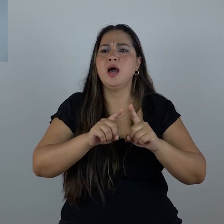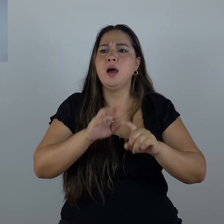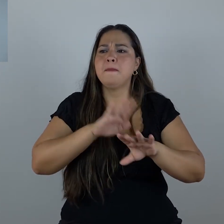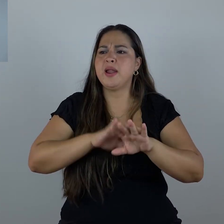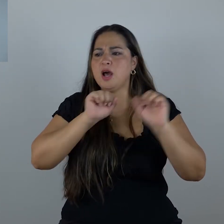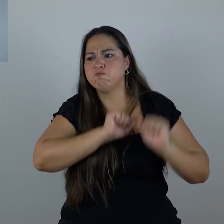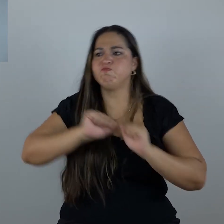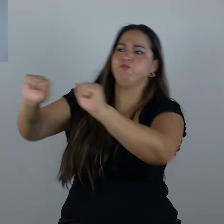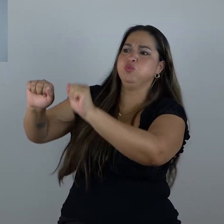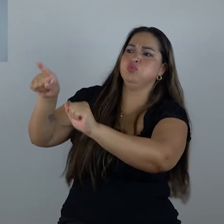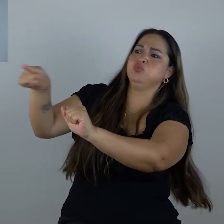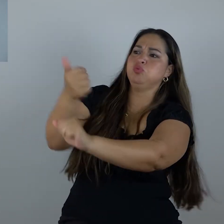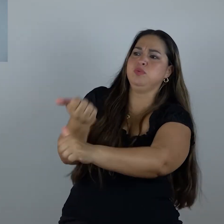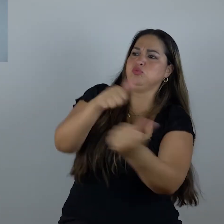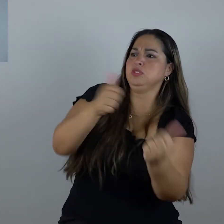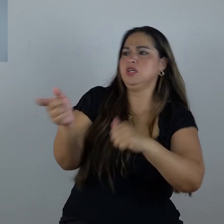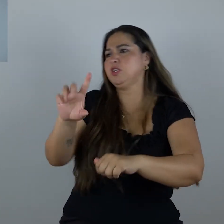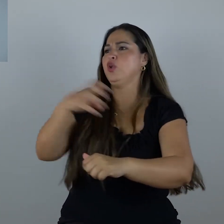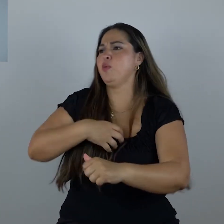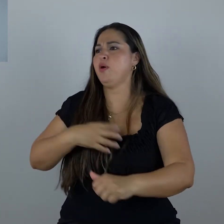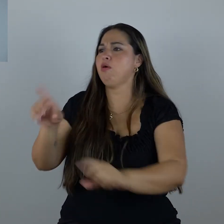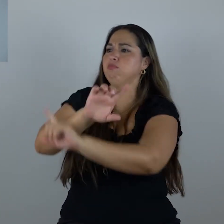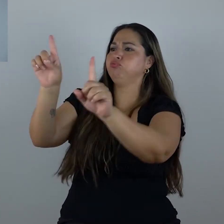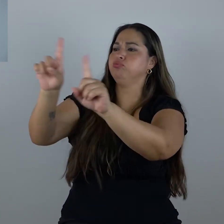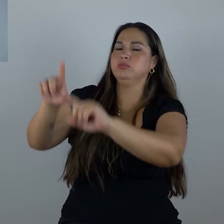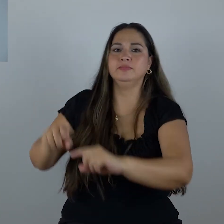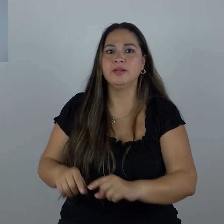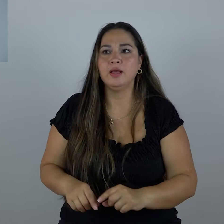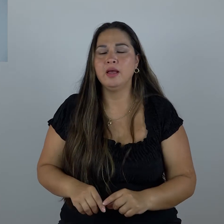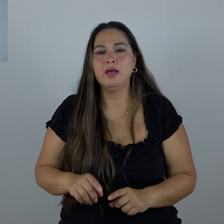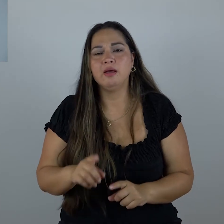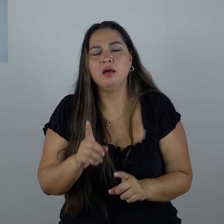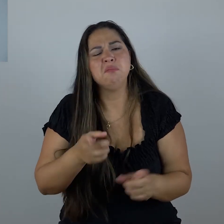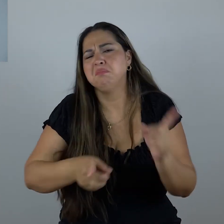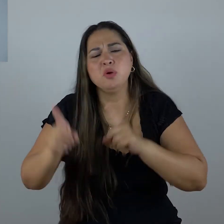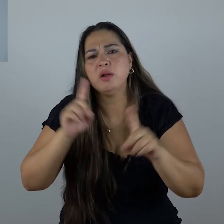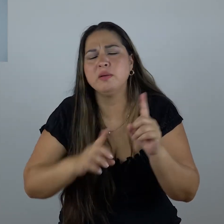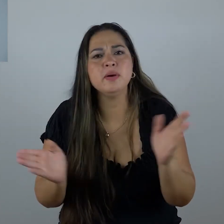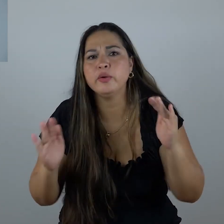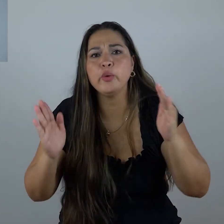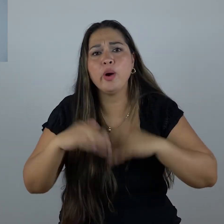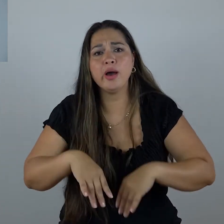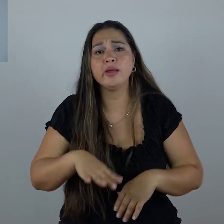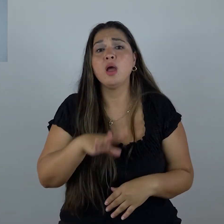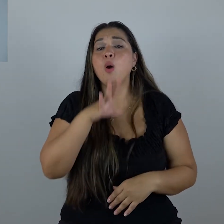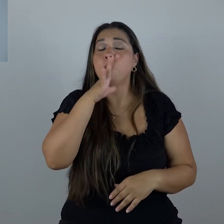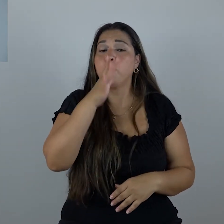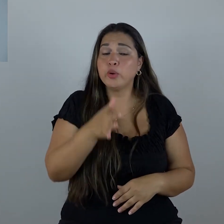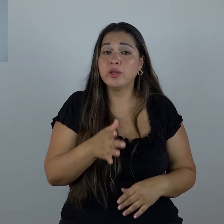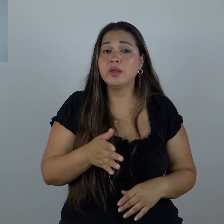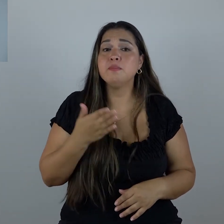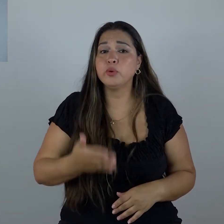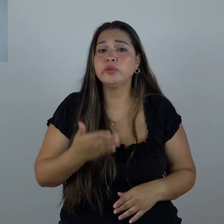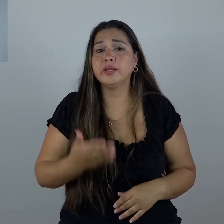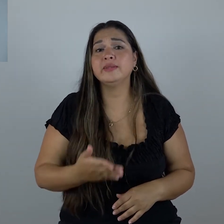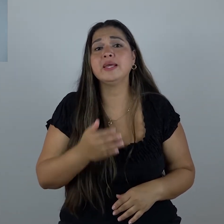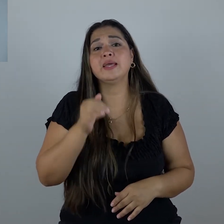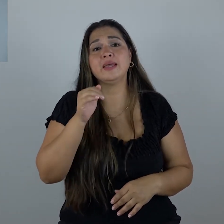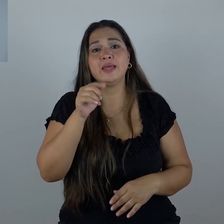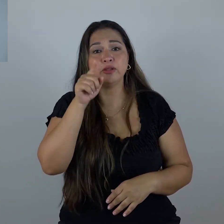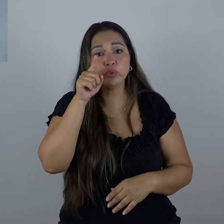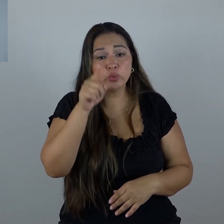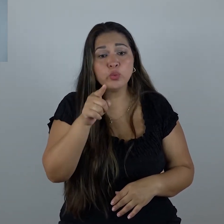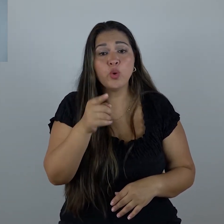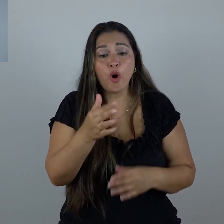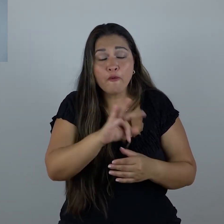por el cual tú y yo podamos ser bautizados en agua. Si ha nacido de nuestra fe, si es un acto voluntario,